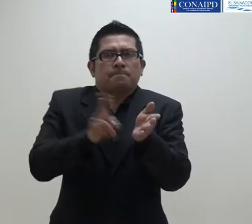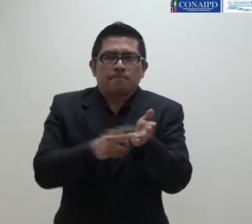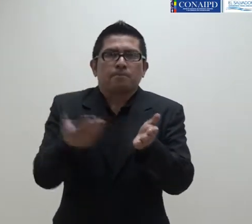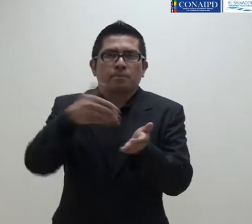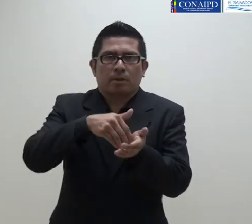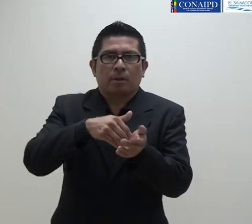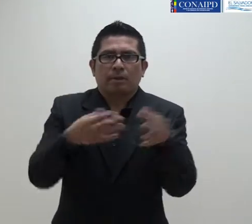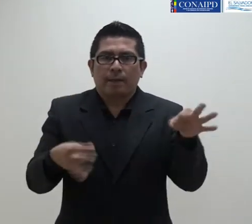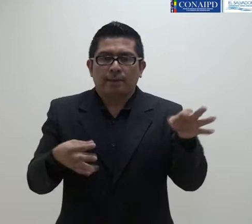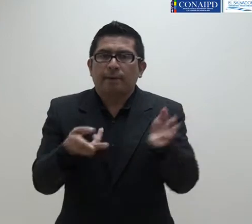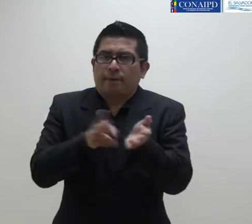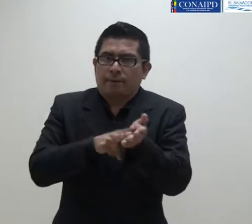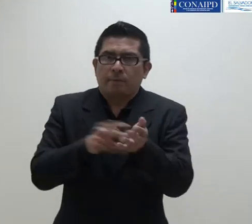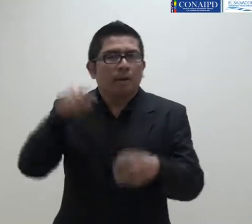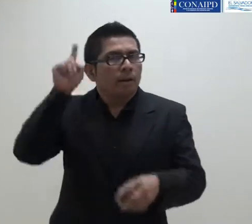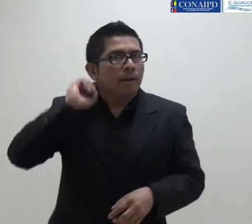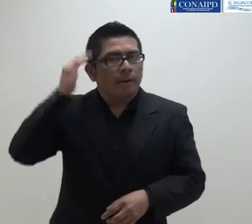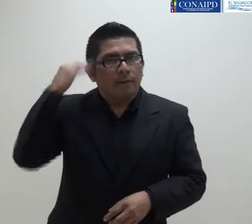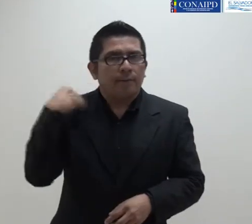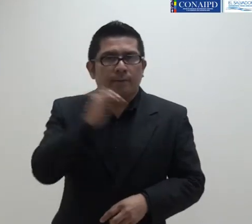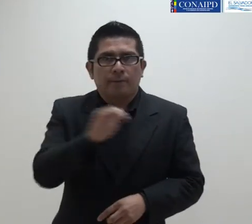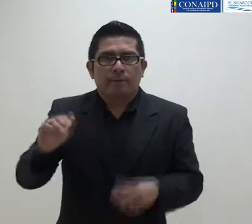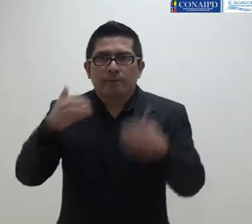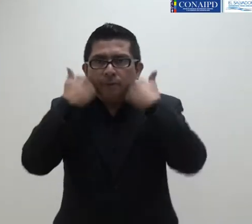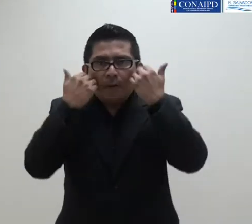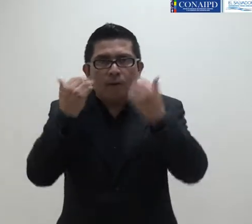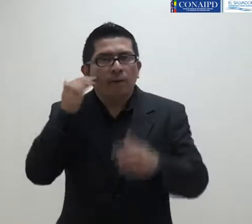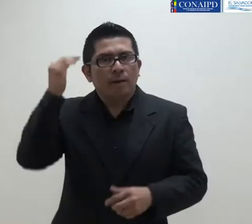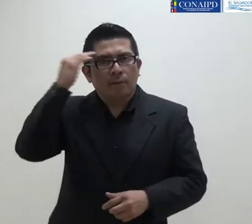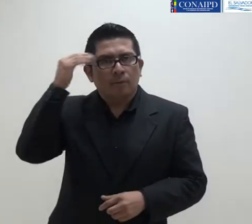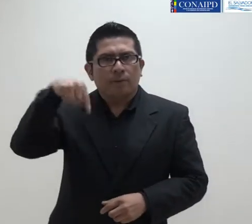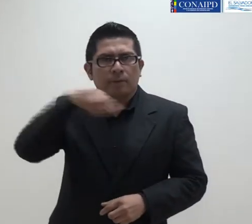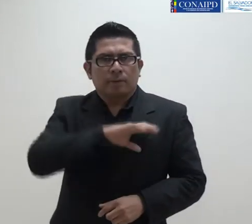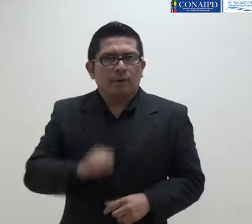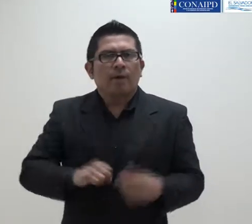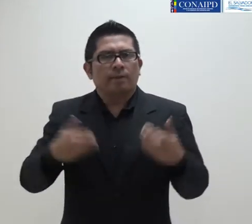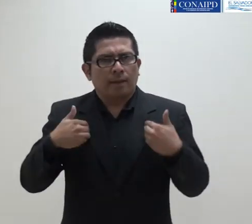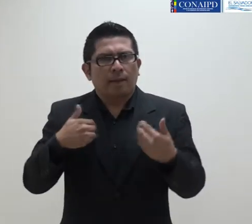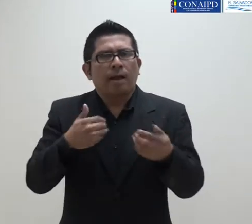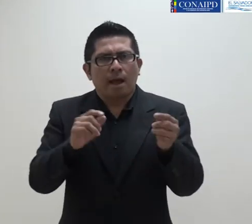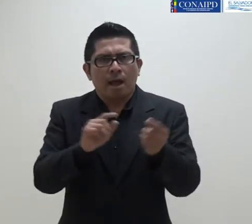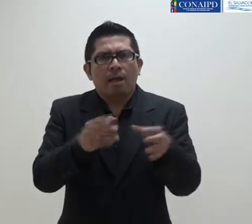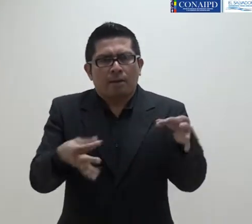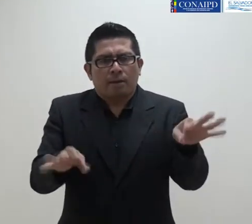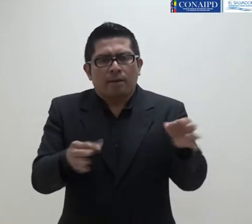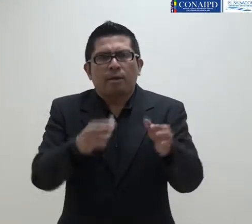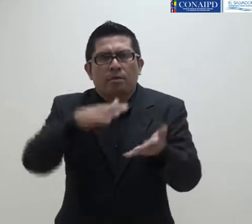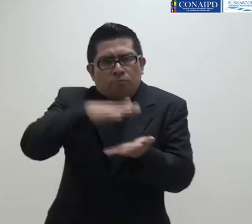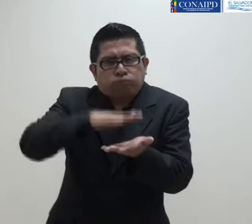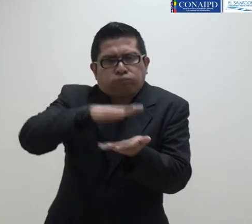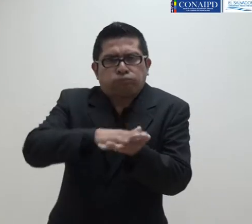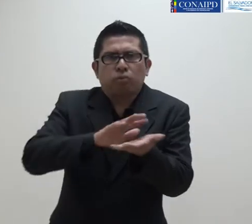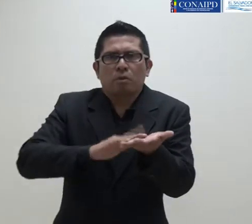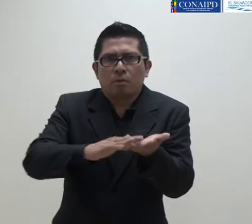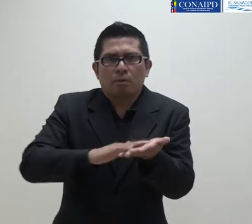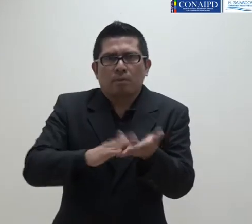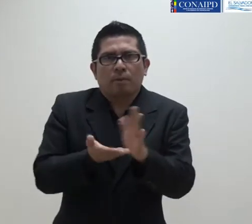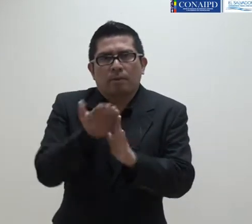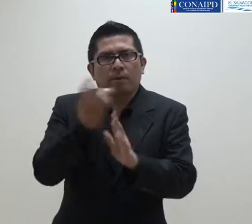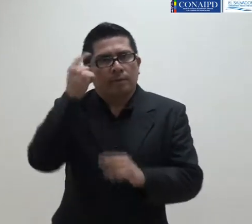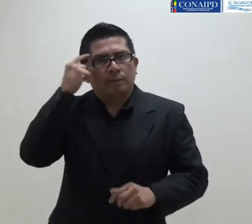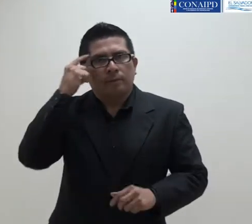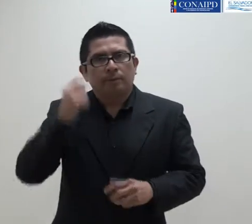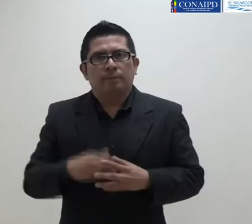el tratado, a fin de que niñas, niños, adolescentes y adultos del país cuenten con textos impresos para su desarrollo académico.